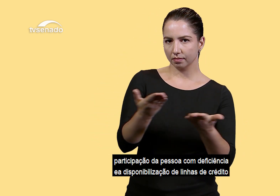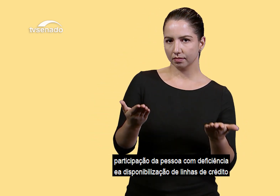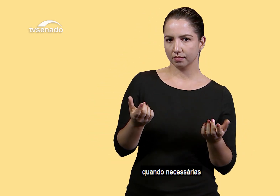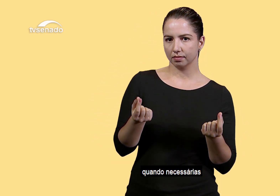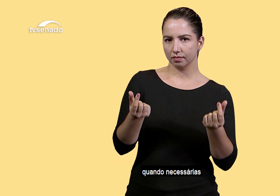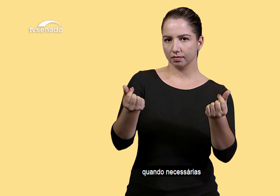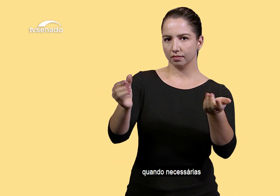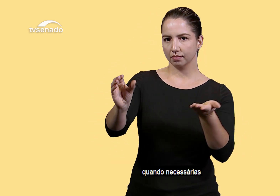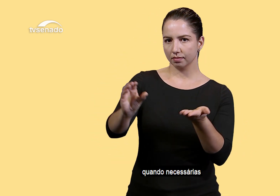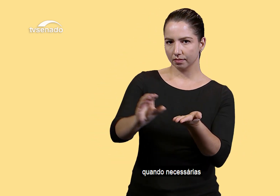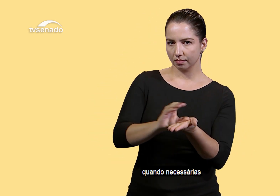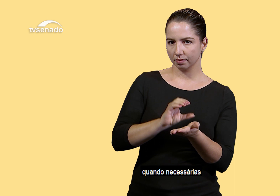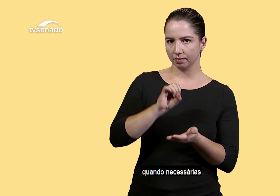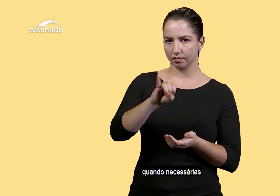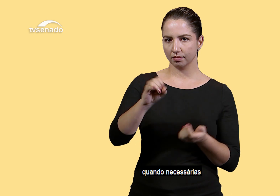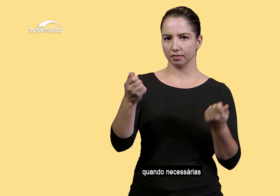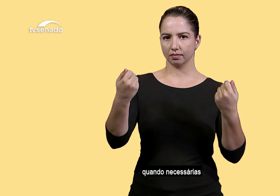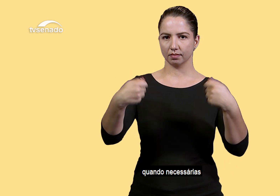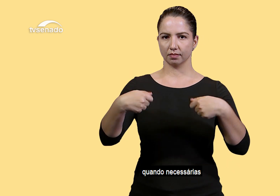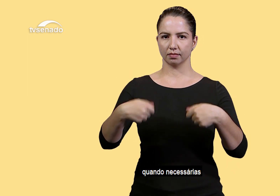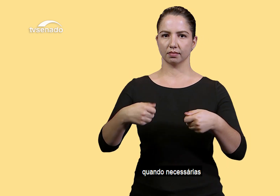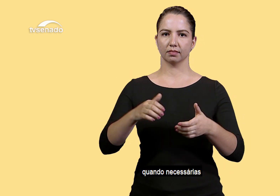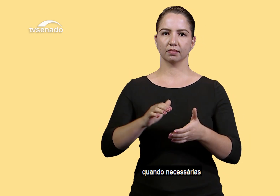linhas de crédito quando necessárias.